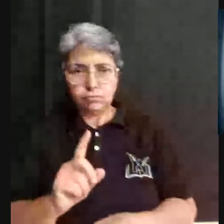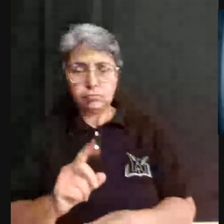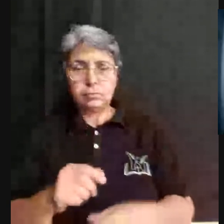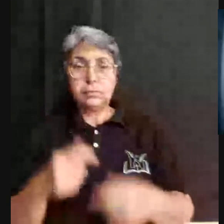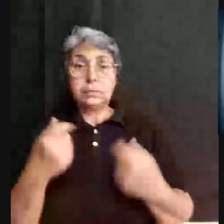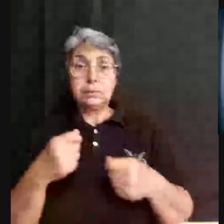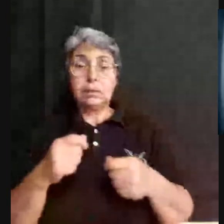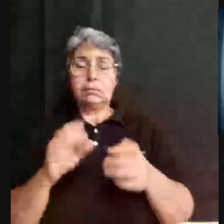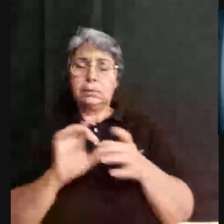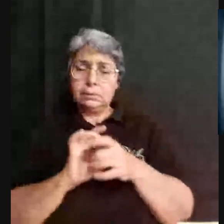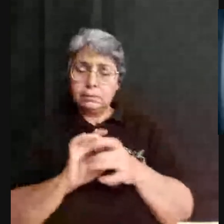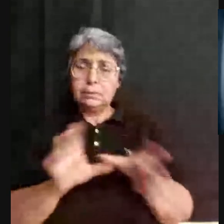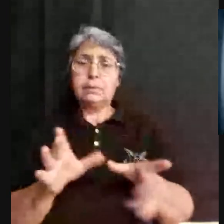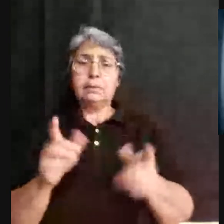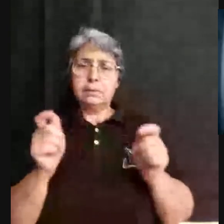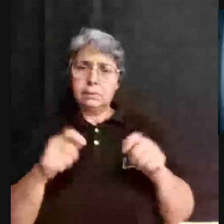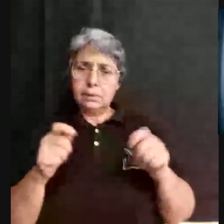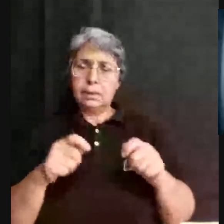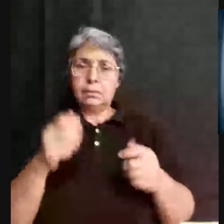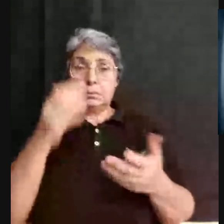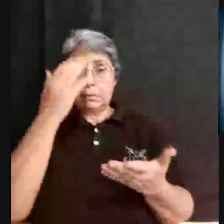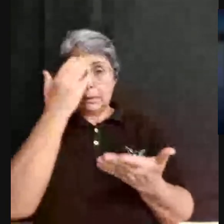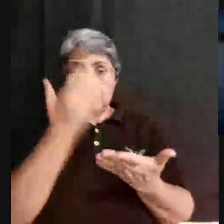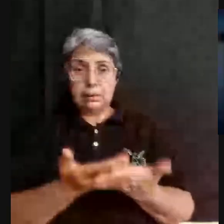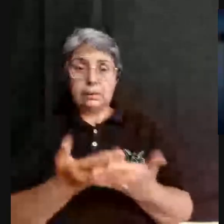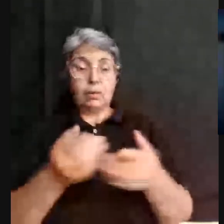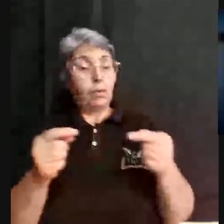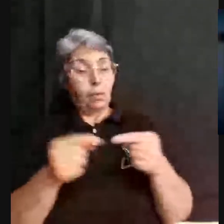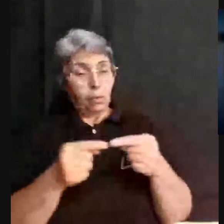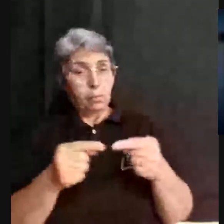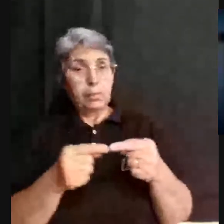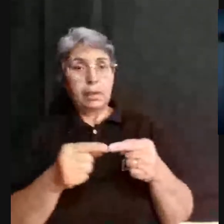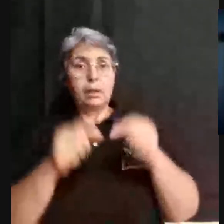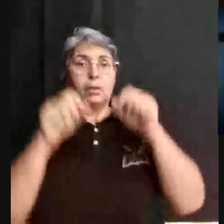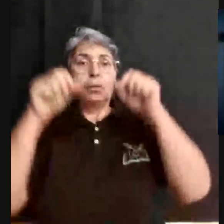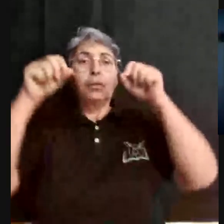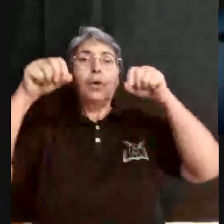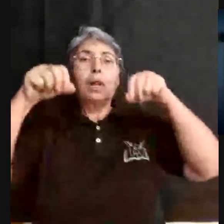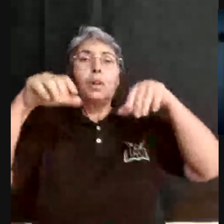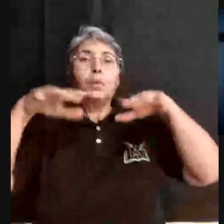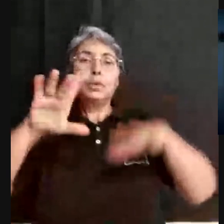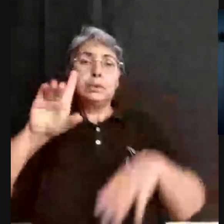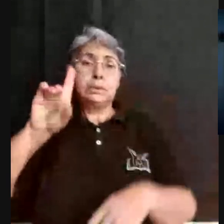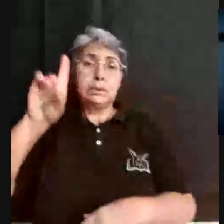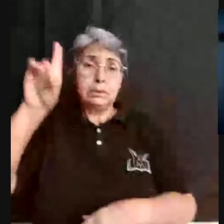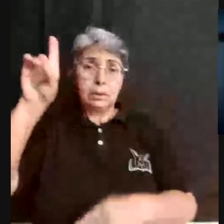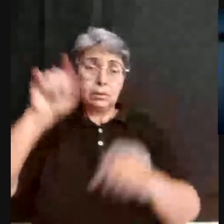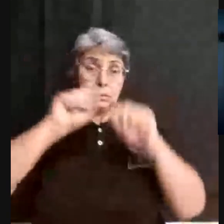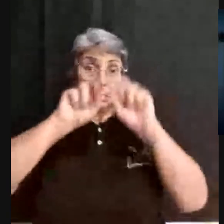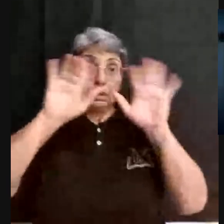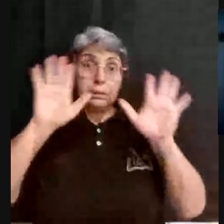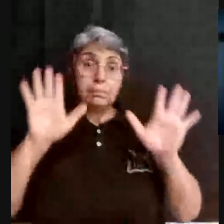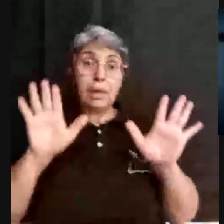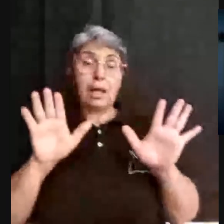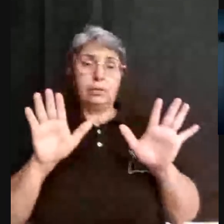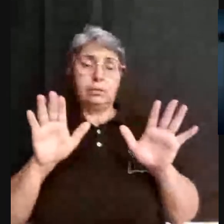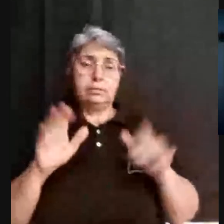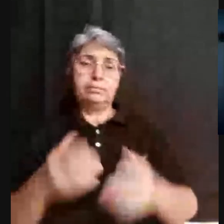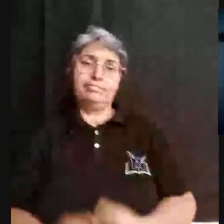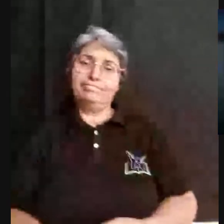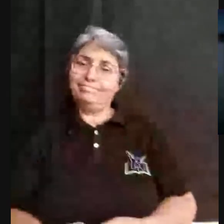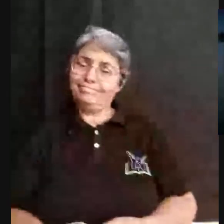consentir com a luz. Vejam o boletim da Conferência Geral de